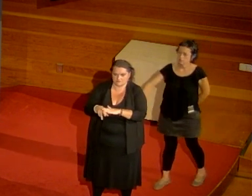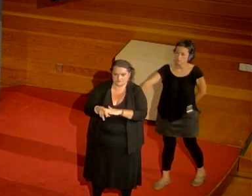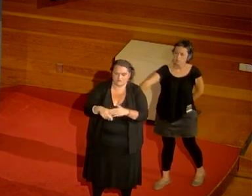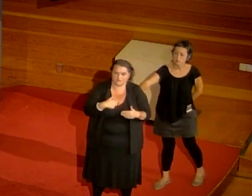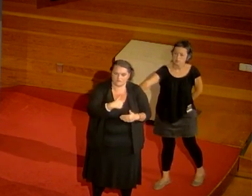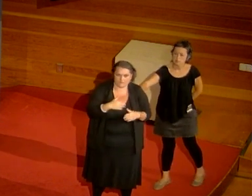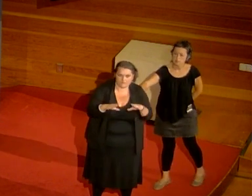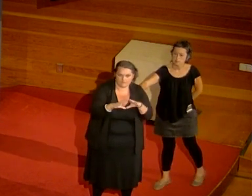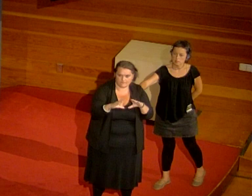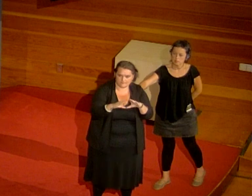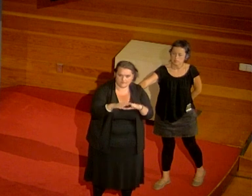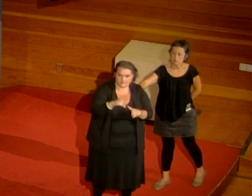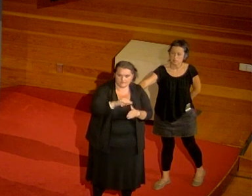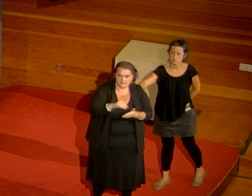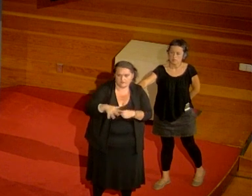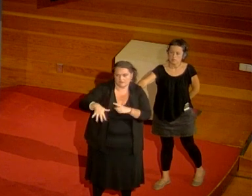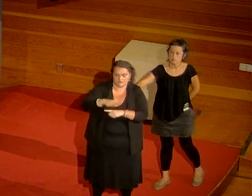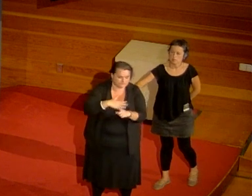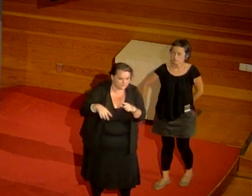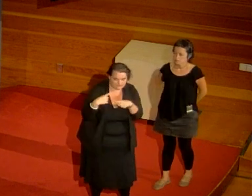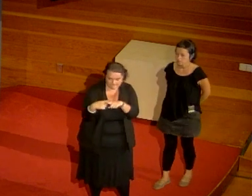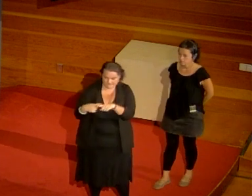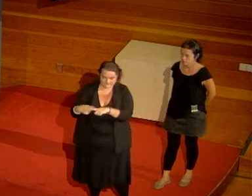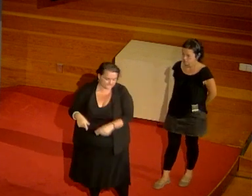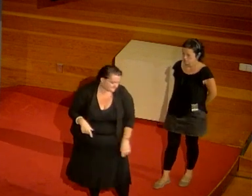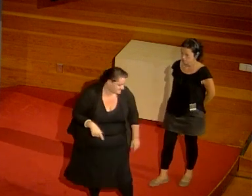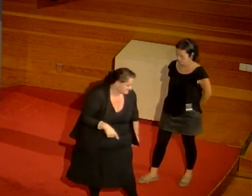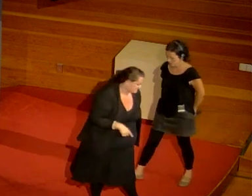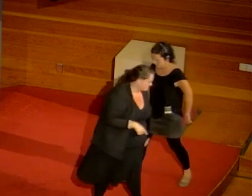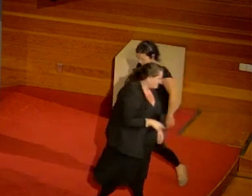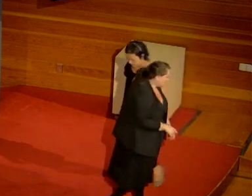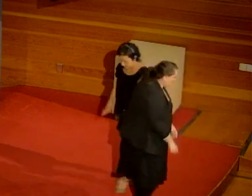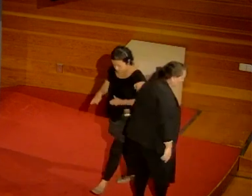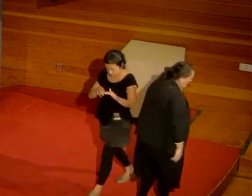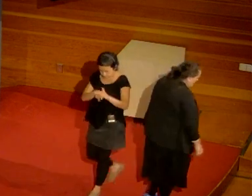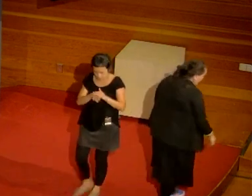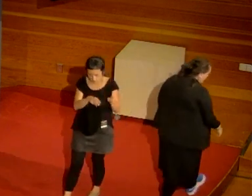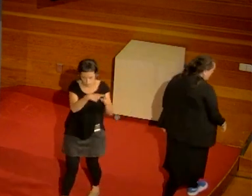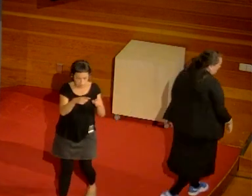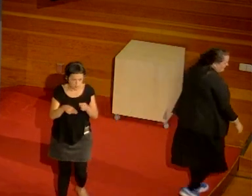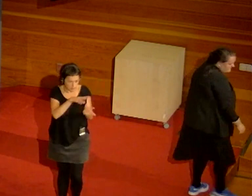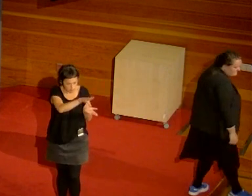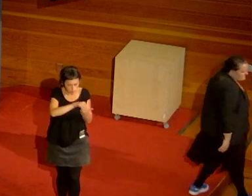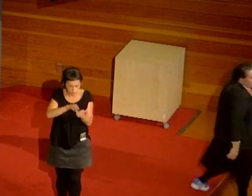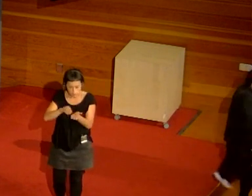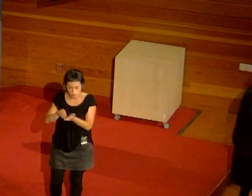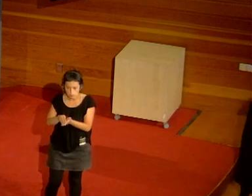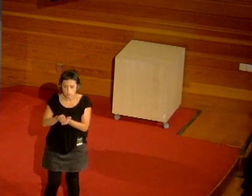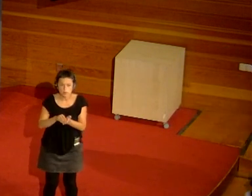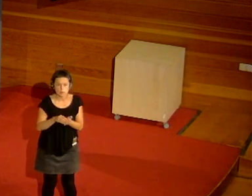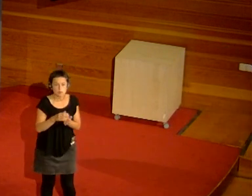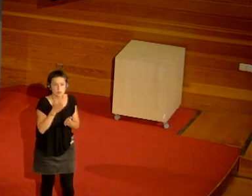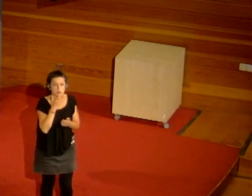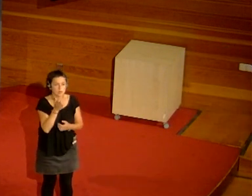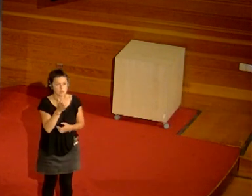en contexto rural en contexto urbano y recopilar varios recursos sobre mujeres que estaban trabajando de una manera